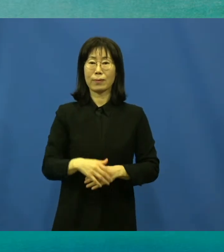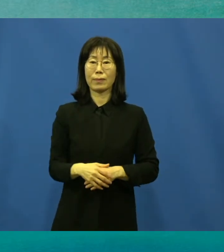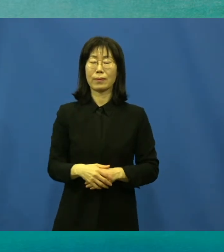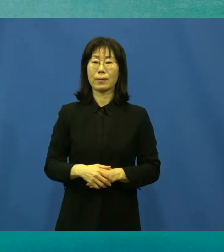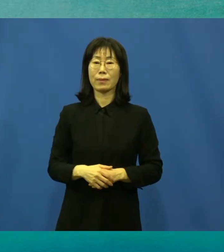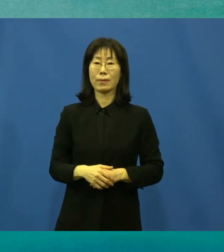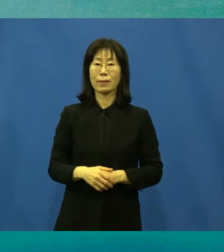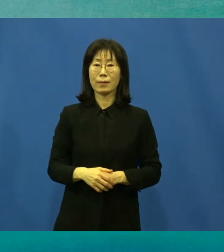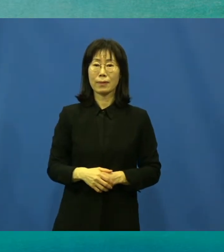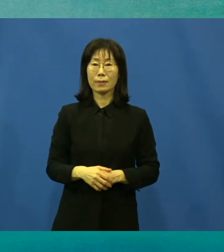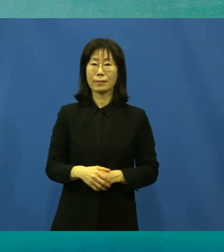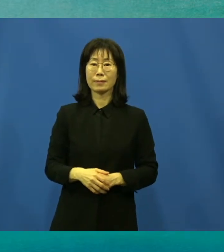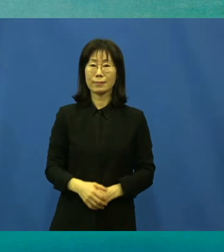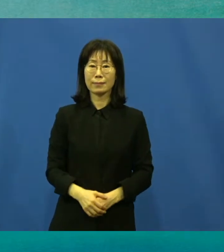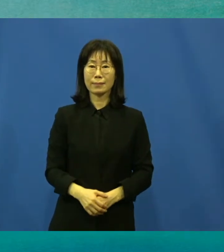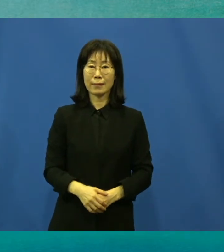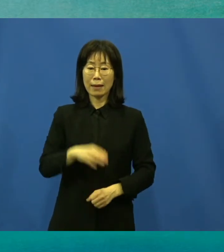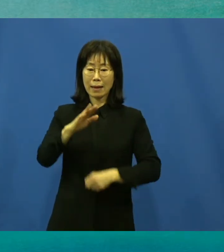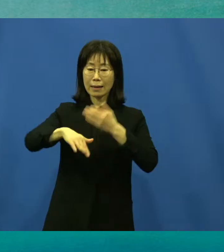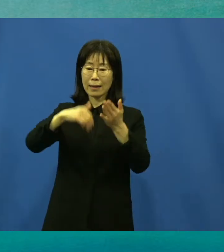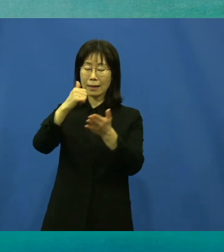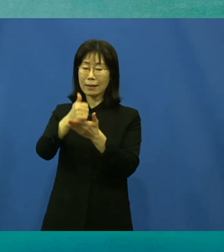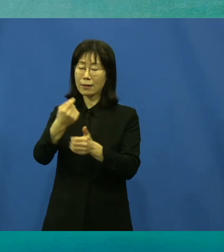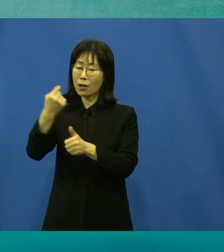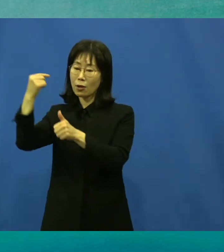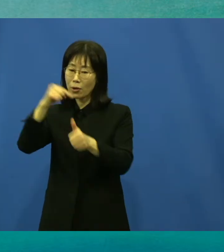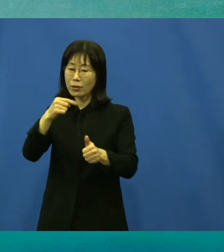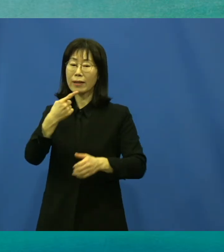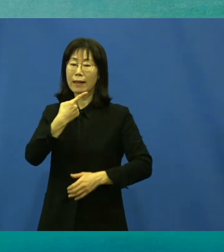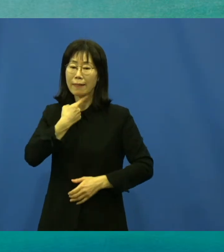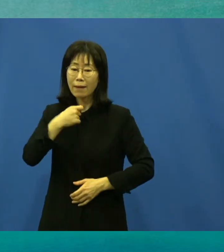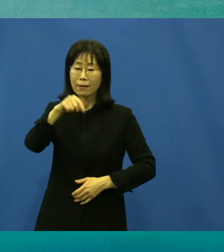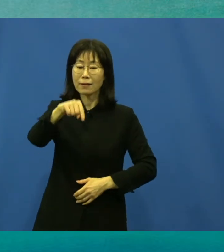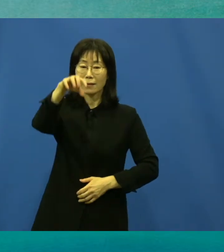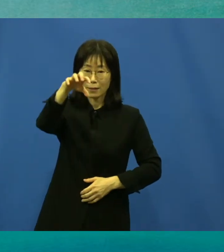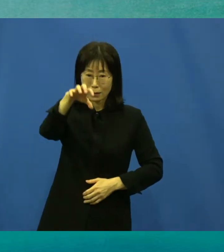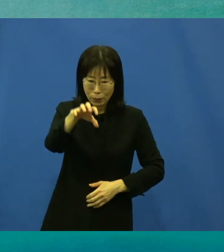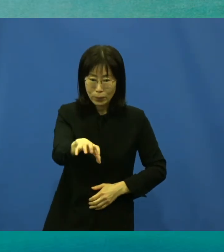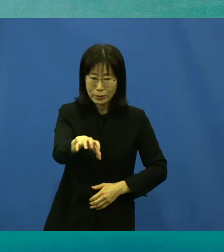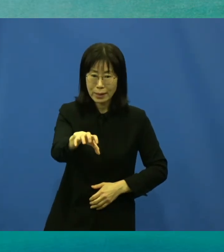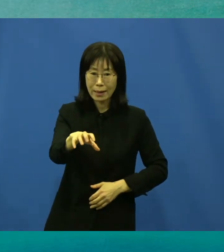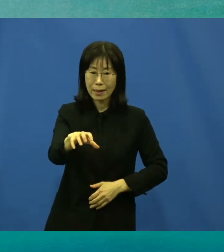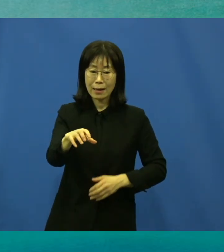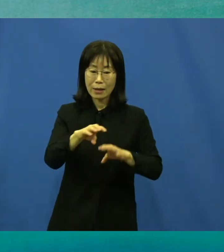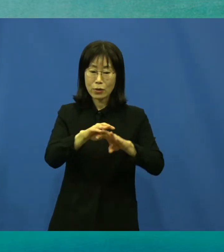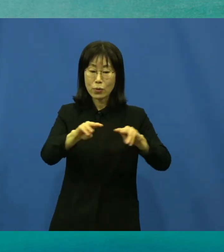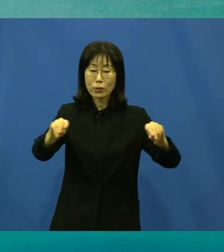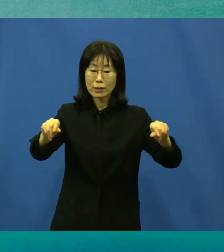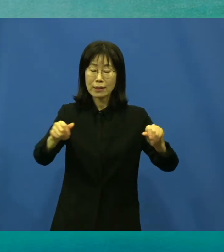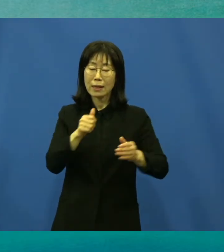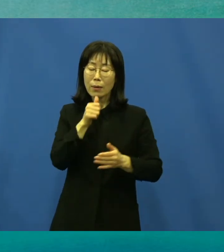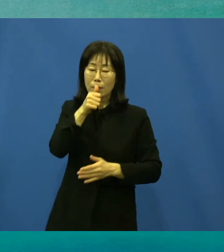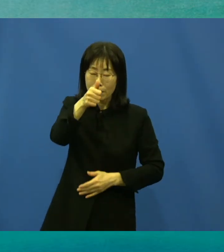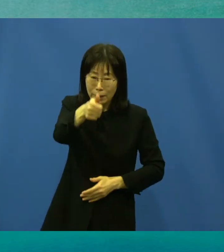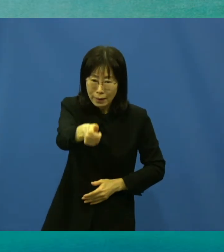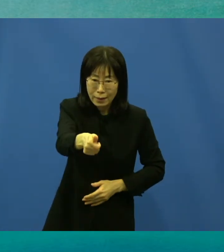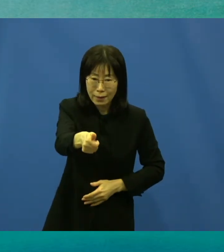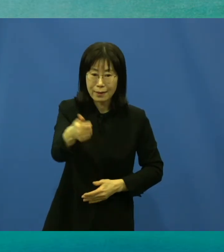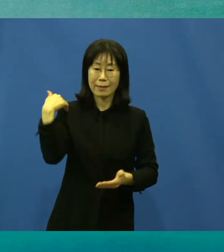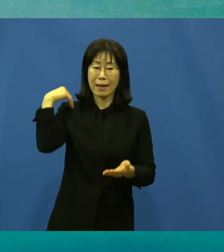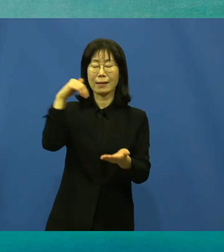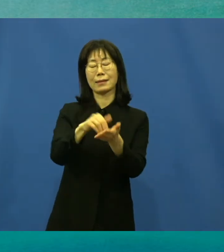하나님이 요나를 처음 불러주셨던 그 지점으로 돌아간 거예요. 새로운 시작이에요. 이제 살았다가 아니라 하나님이